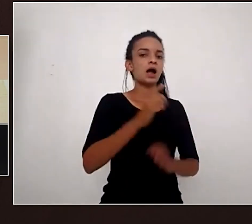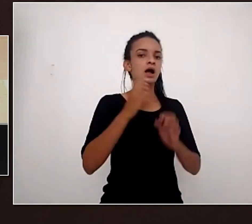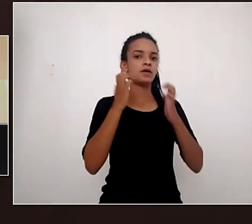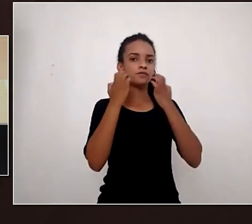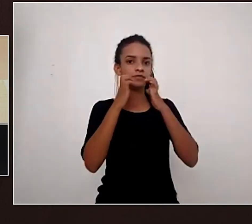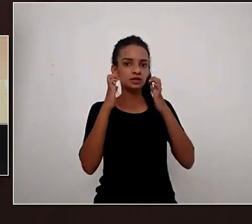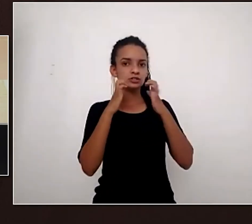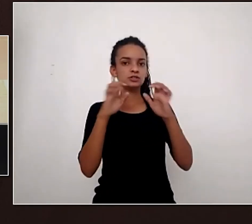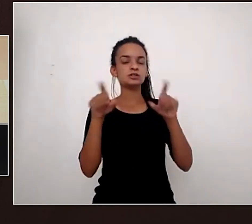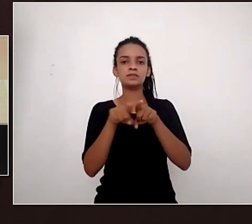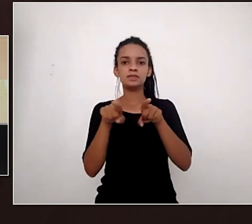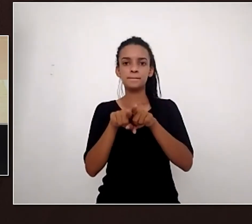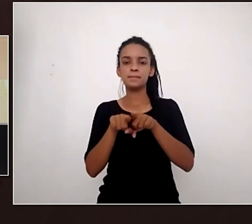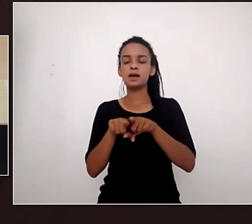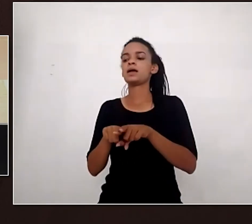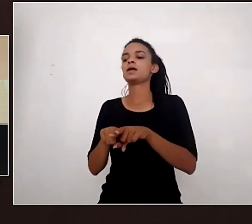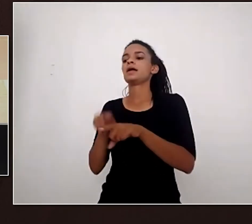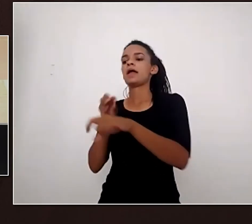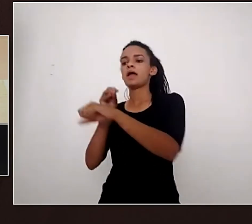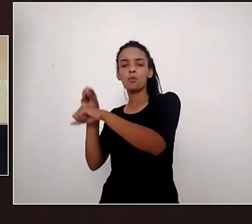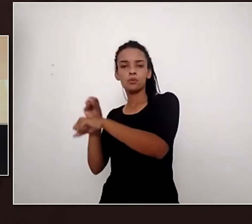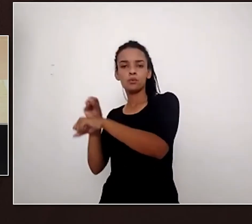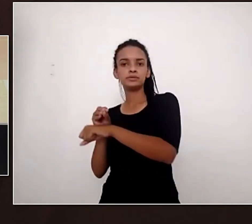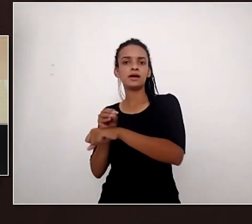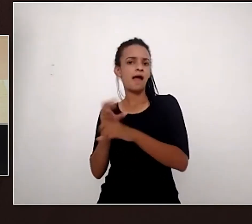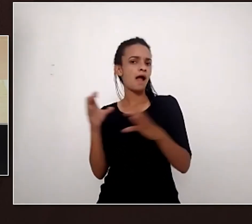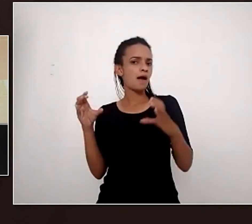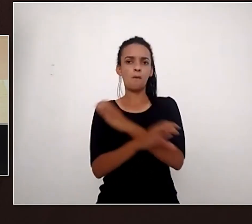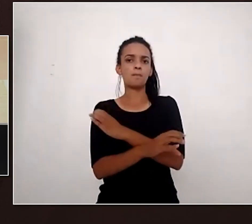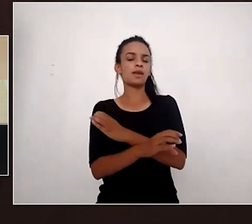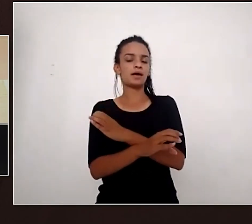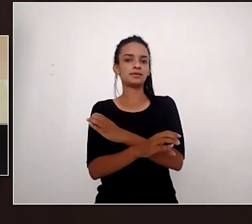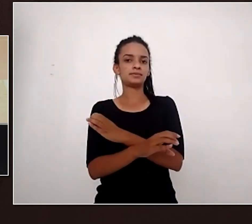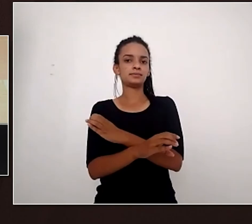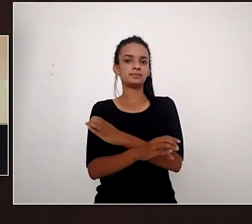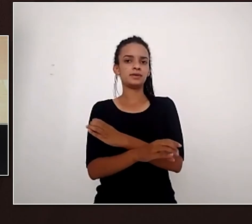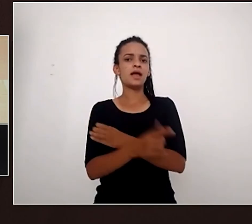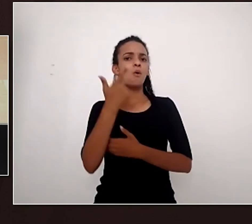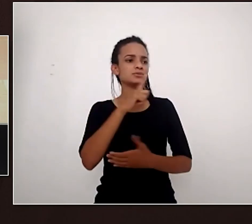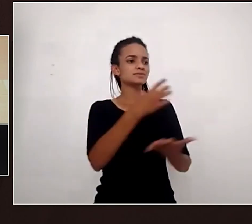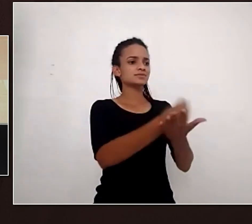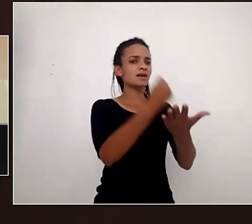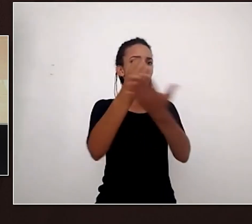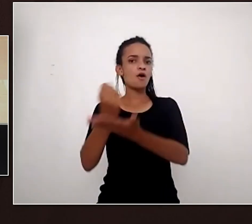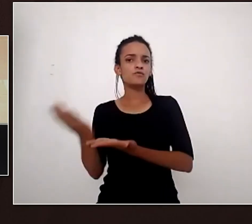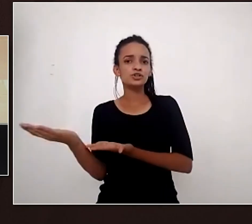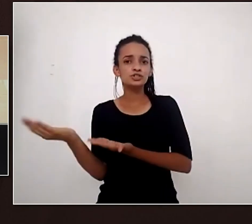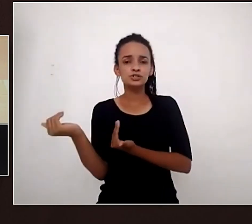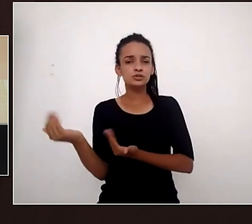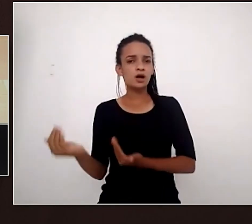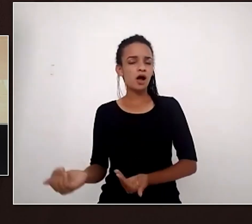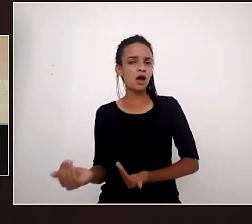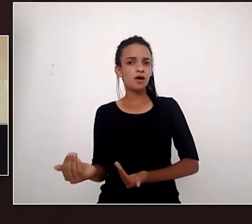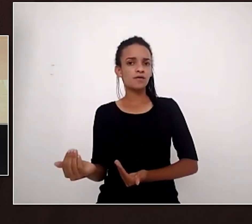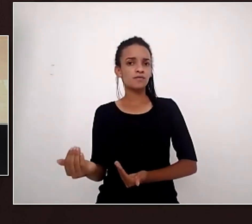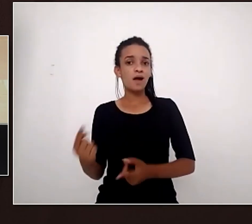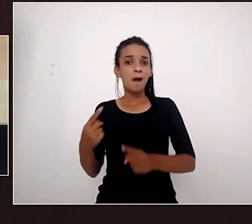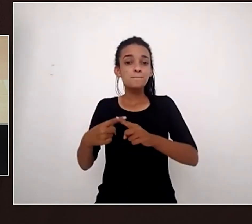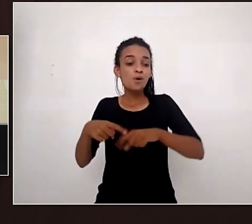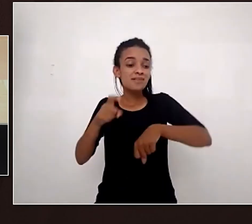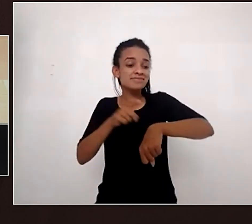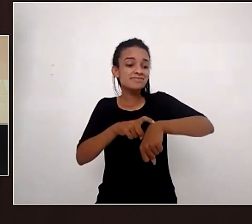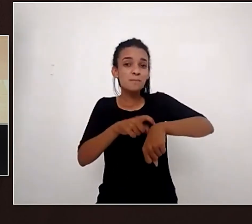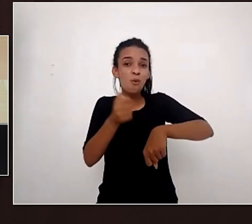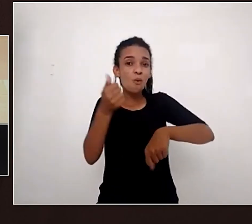está ganhando muitos jovens. Irmão, ontem, eu estou cada vez me dando em conta, irmãos, no final dos tempos, Deus vai trabalhar com